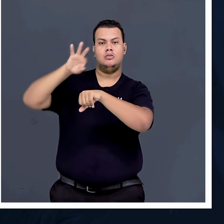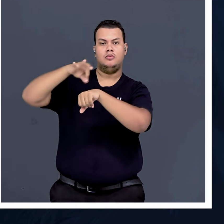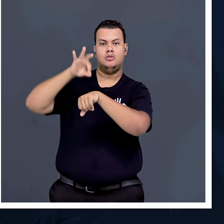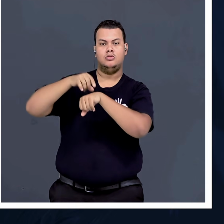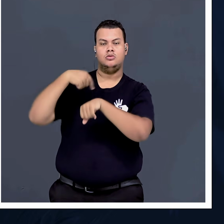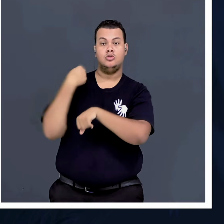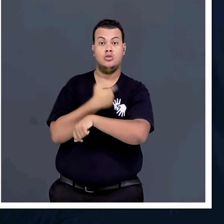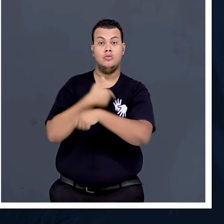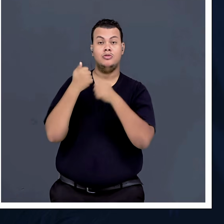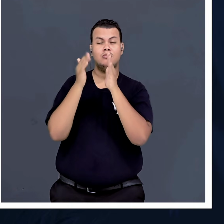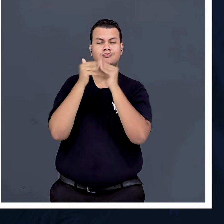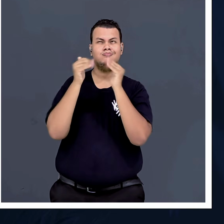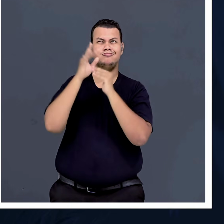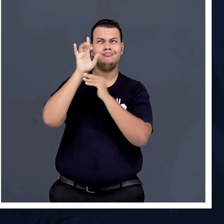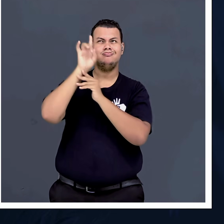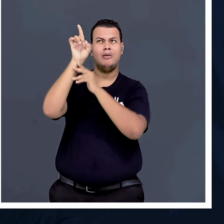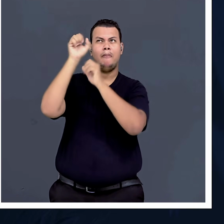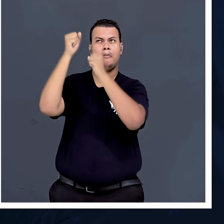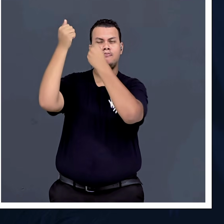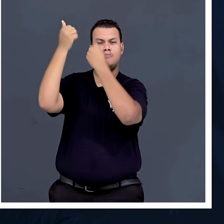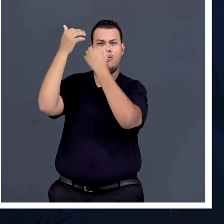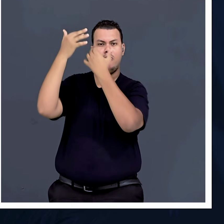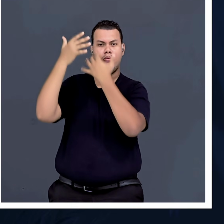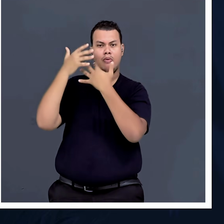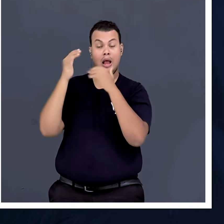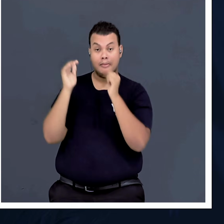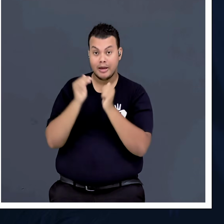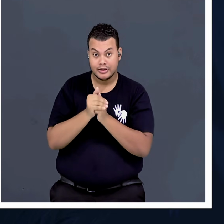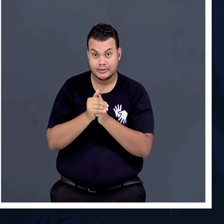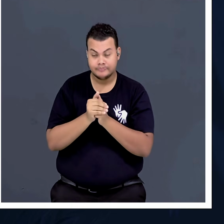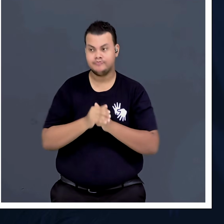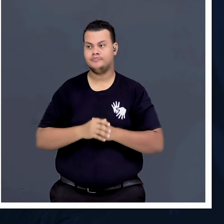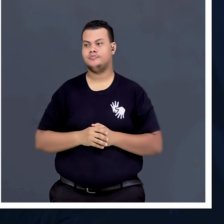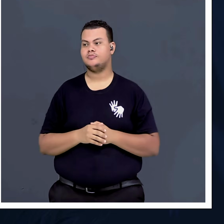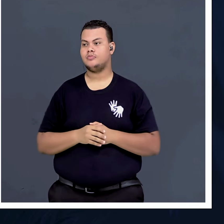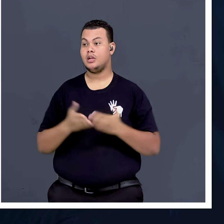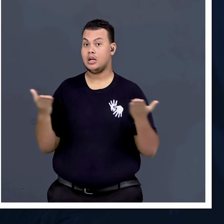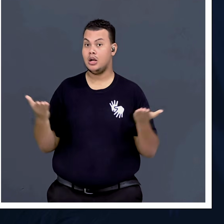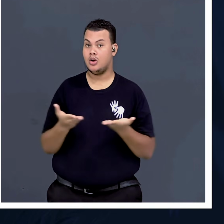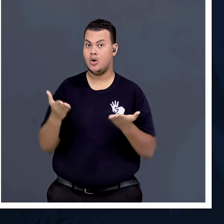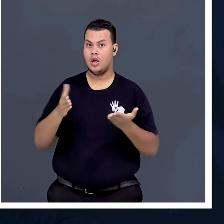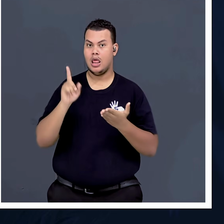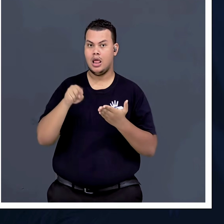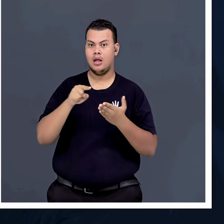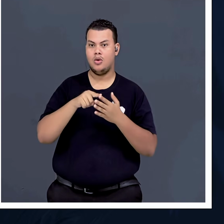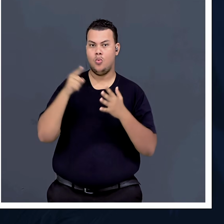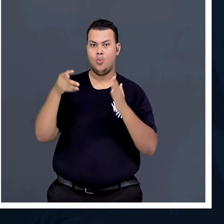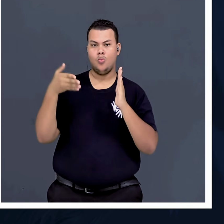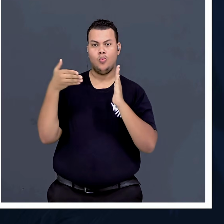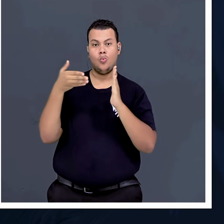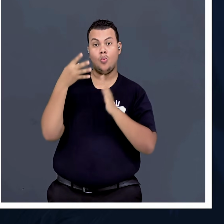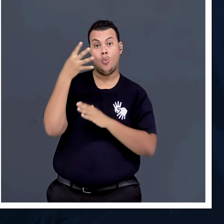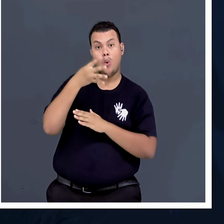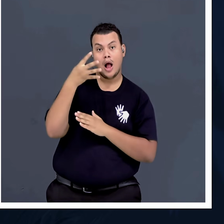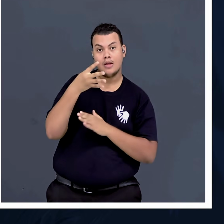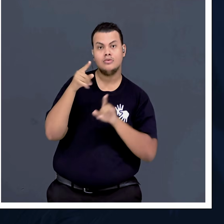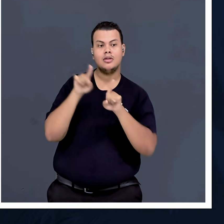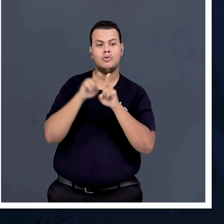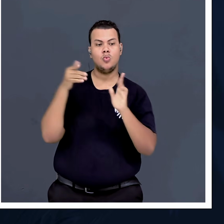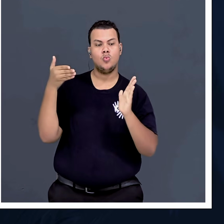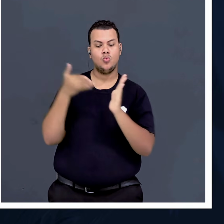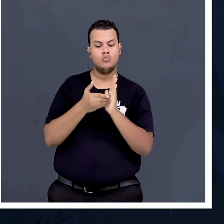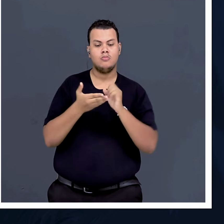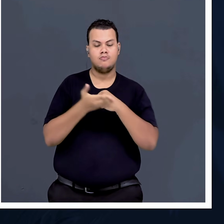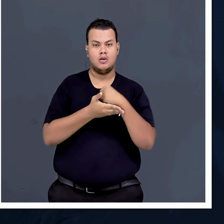Busque no Senhor esse discernimento. Amém? Vamos agora para o nosso quarto e último